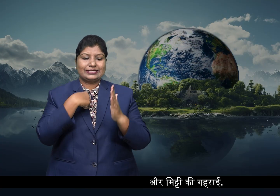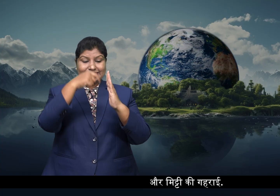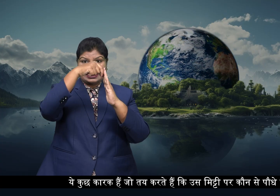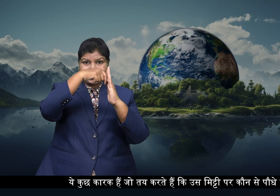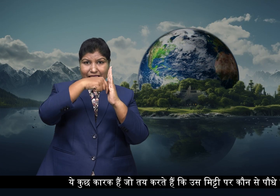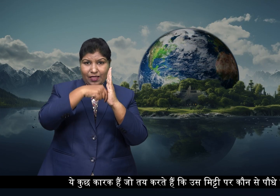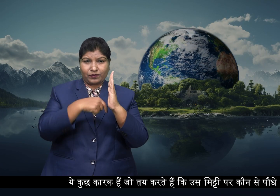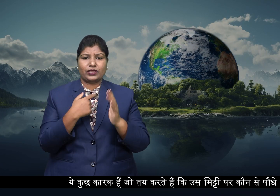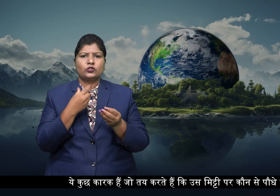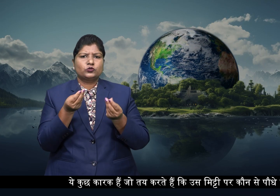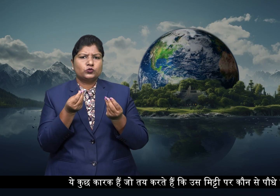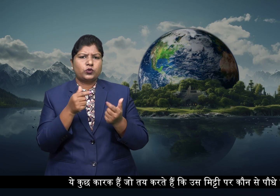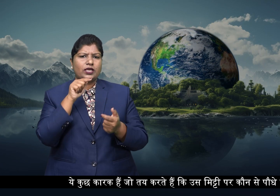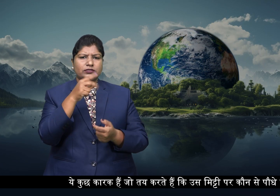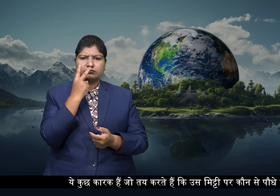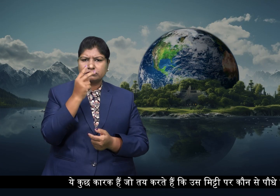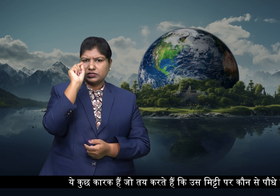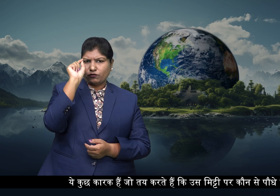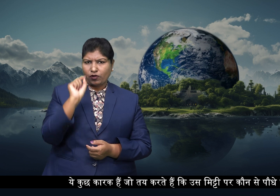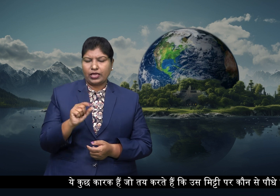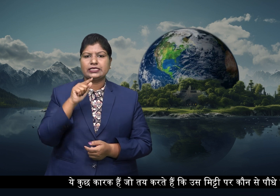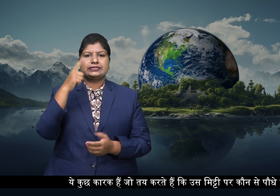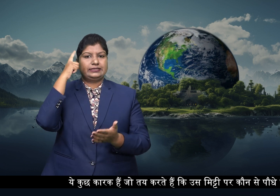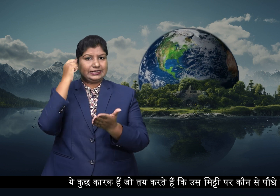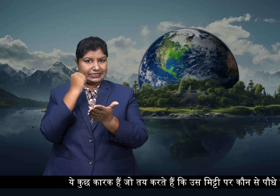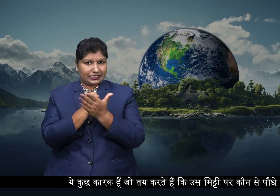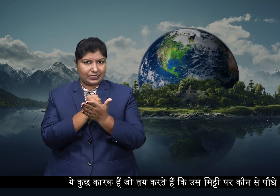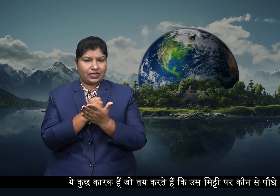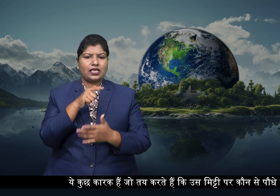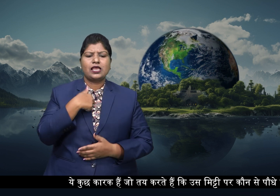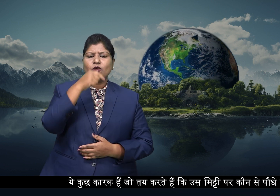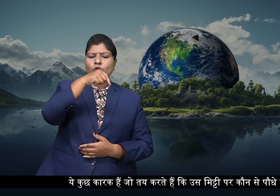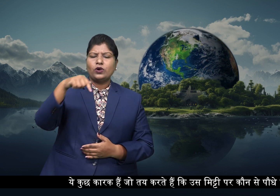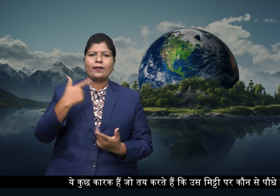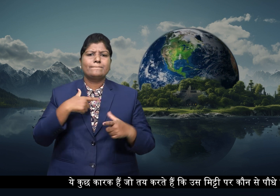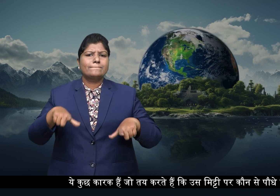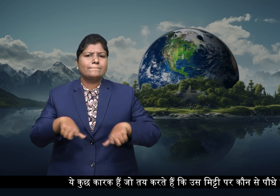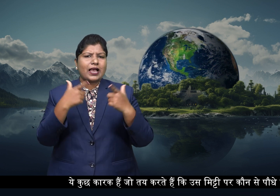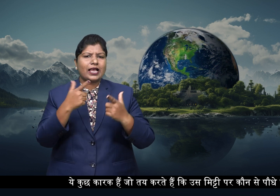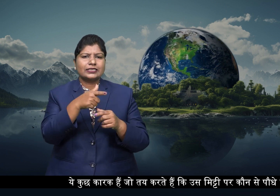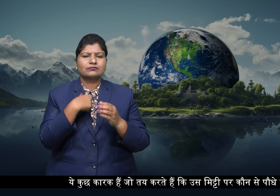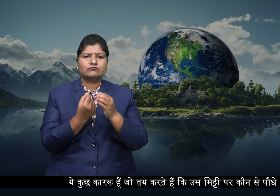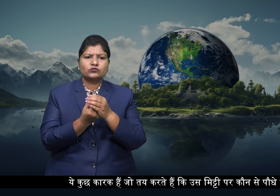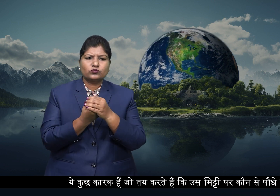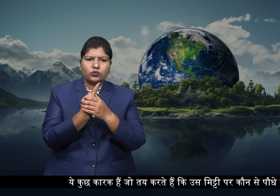गहराई, ये कुछ कारक हैं जो तय करते हैं कि उस मिट्टी पर कौन से पौधे पनपेंगे।